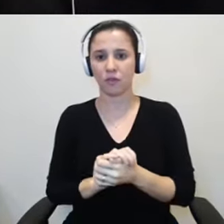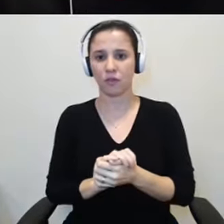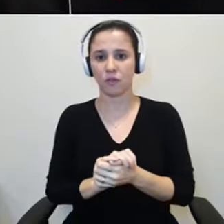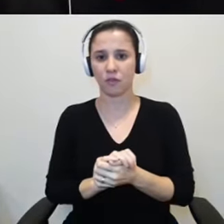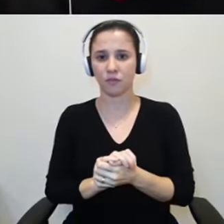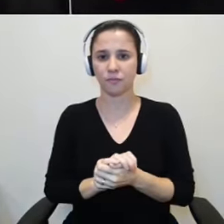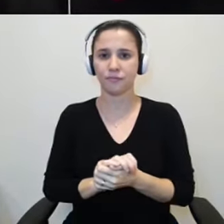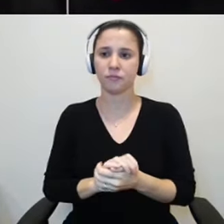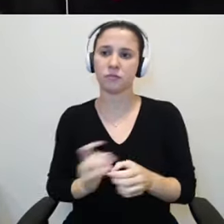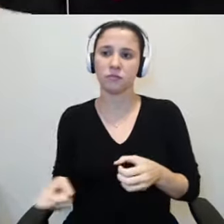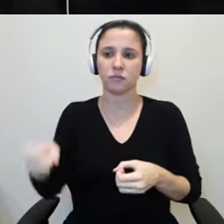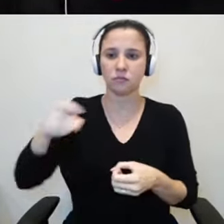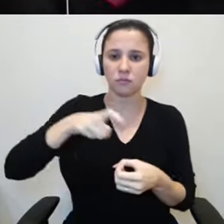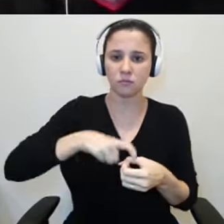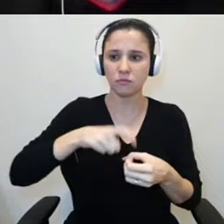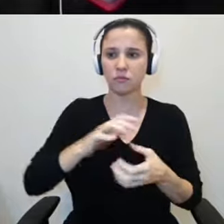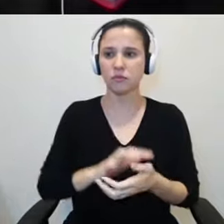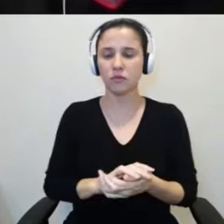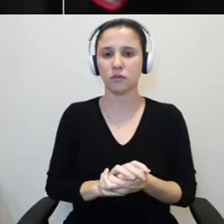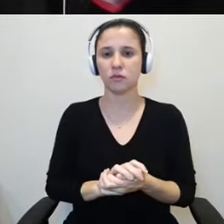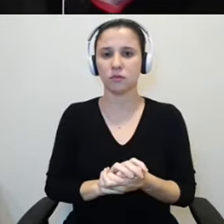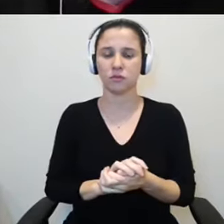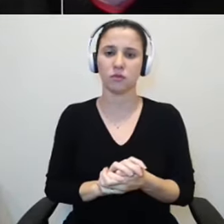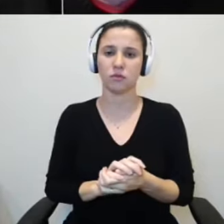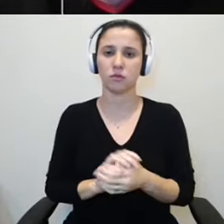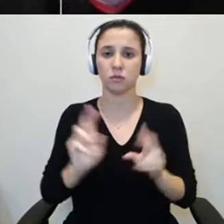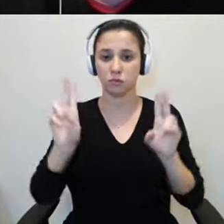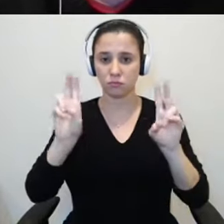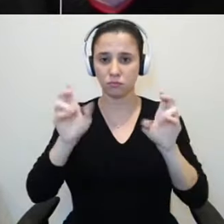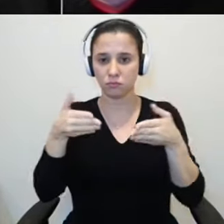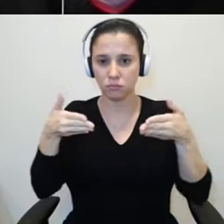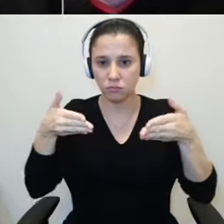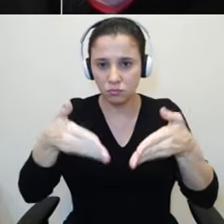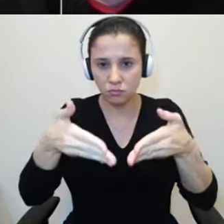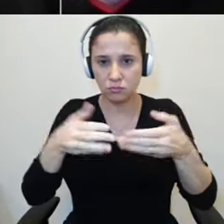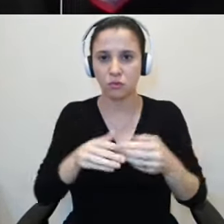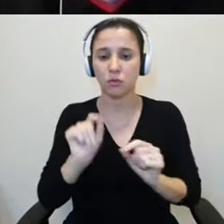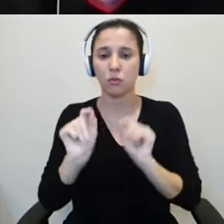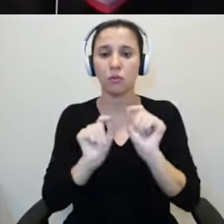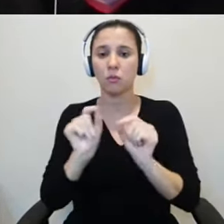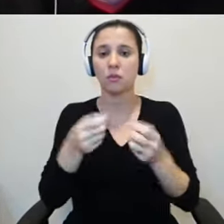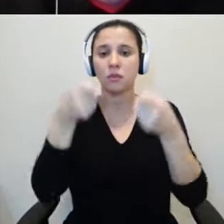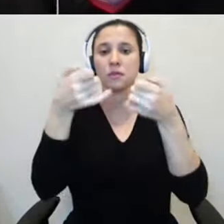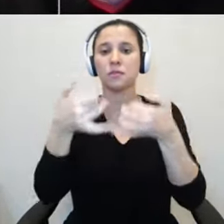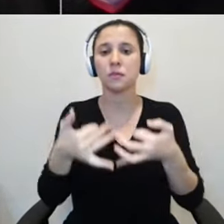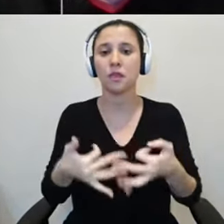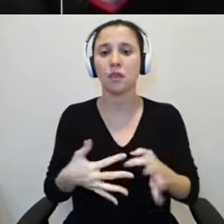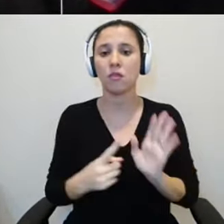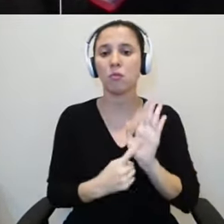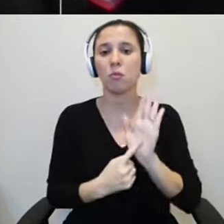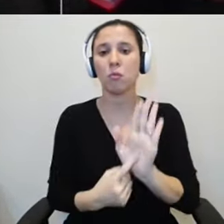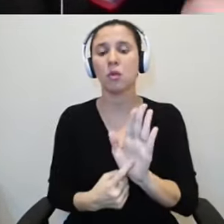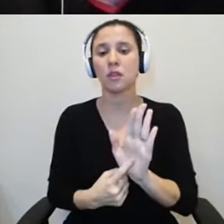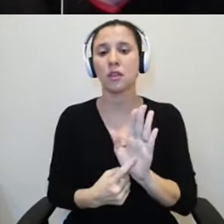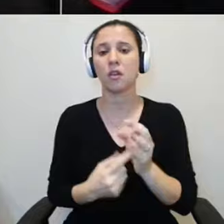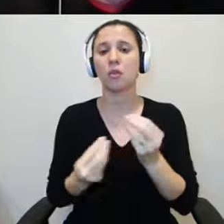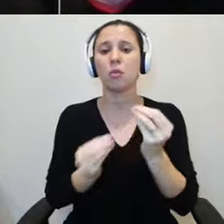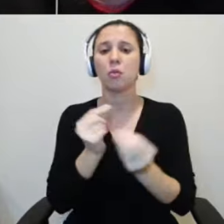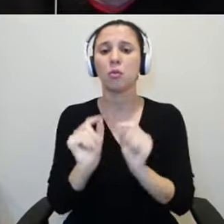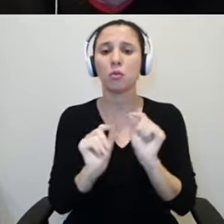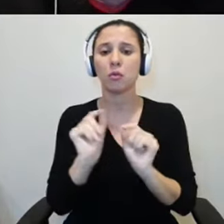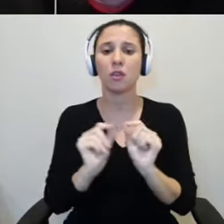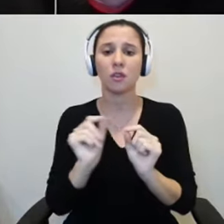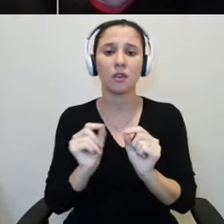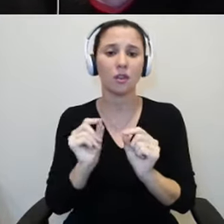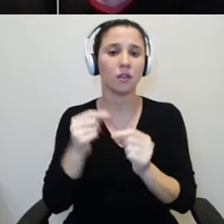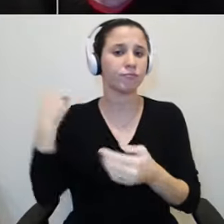assunto, e entrando justamente naquilo que a gente tem para falar para vocês, eu vou dar uma atualização rápida daquilo que aconteceu do final de abril